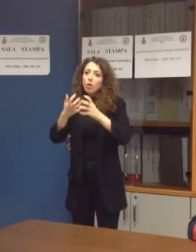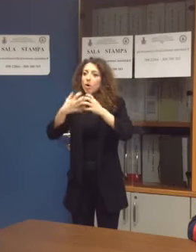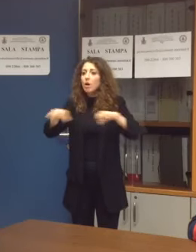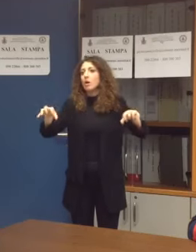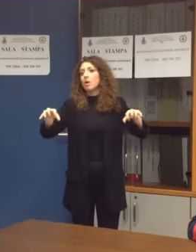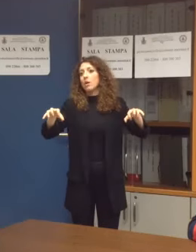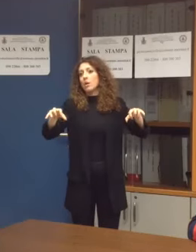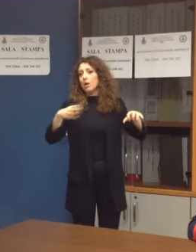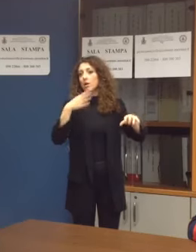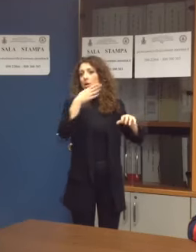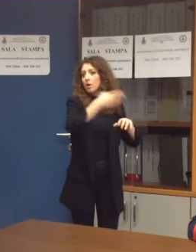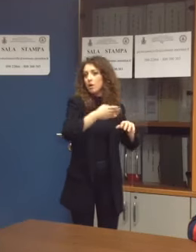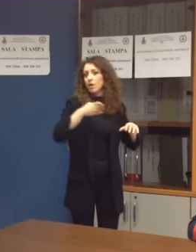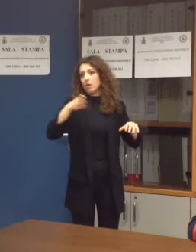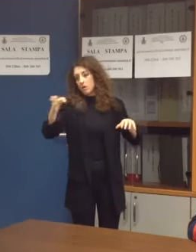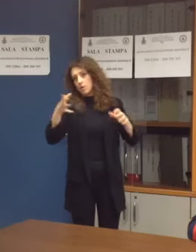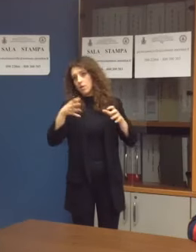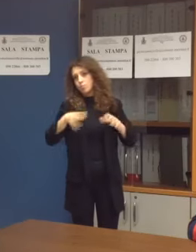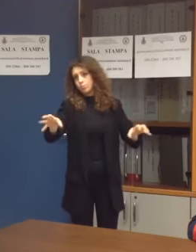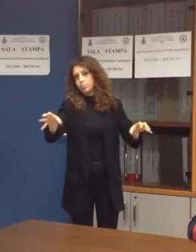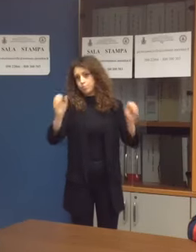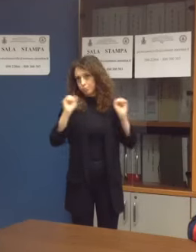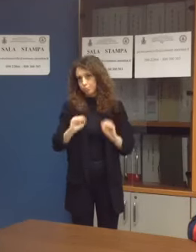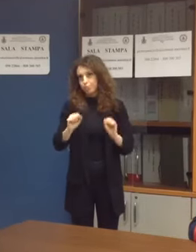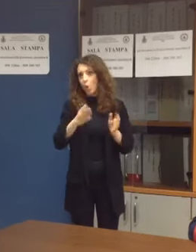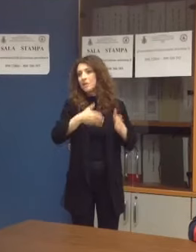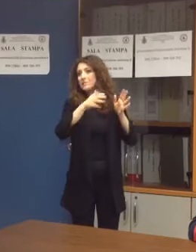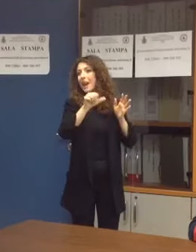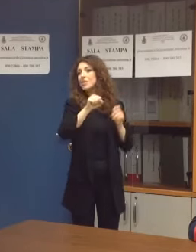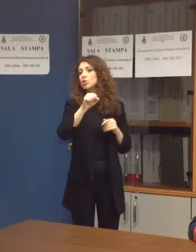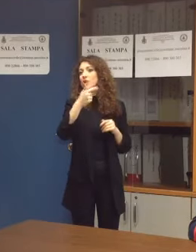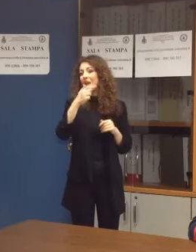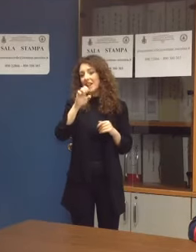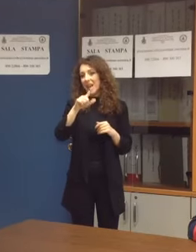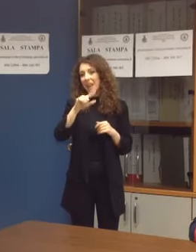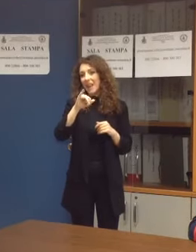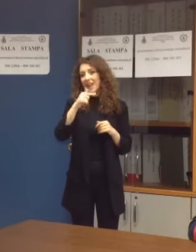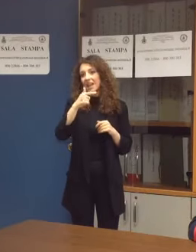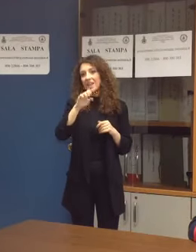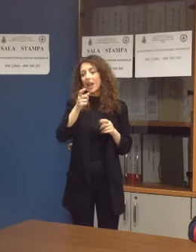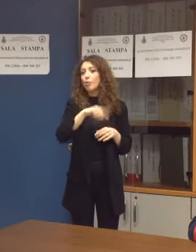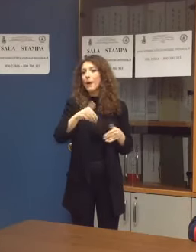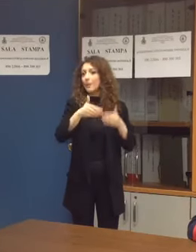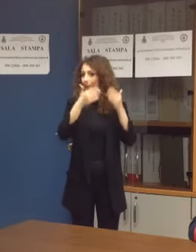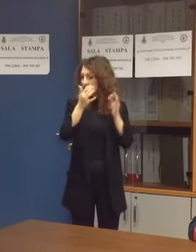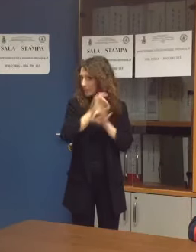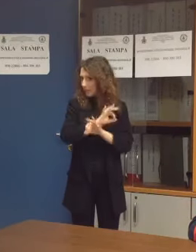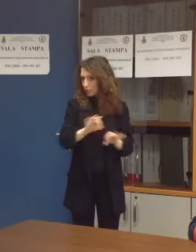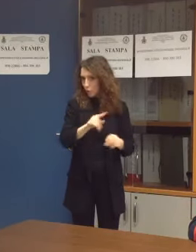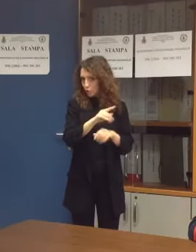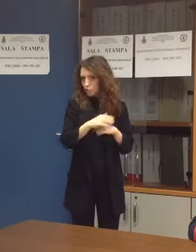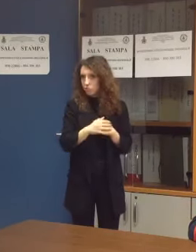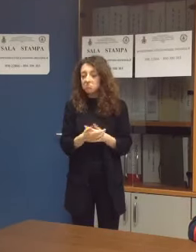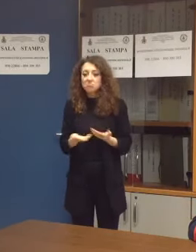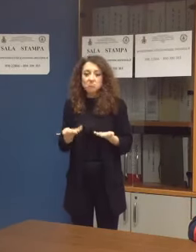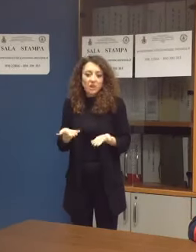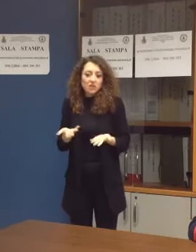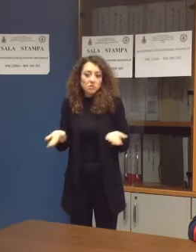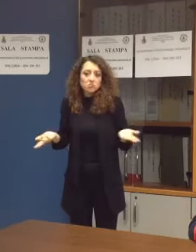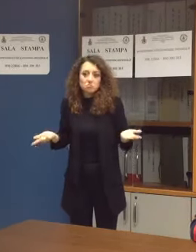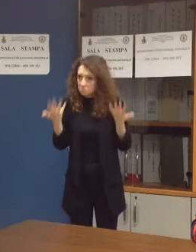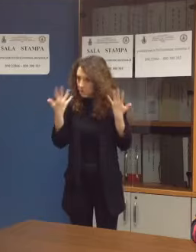essere diluita attraverso il satellite che funzionerà da domani mattina. Per il momento non mi viene in mente nulla,